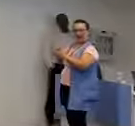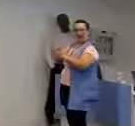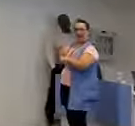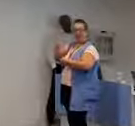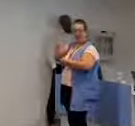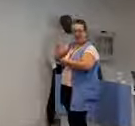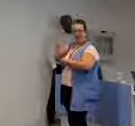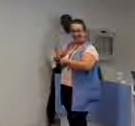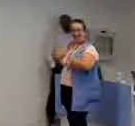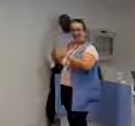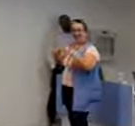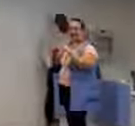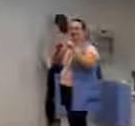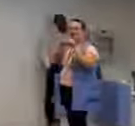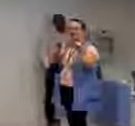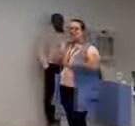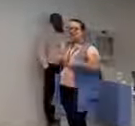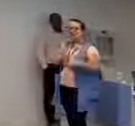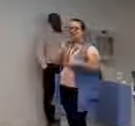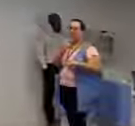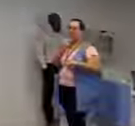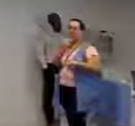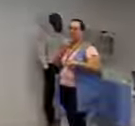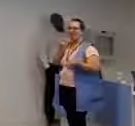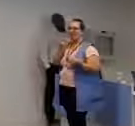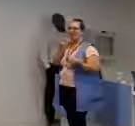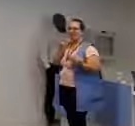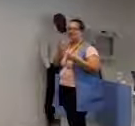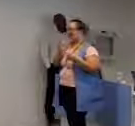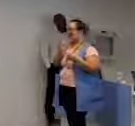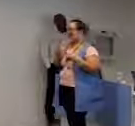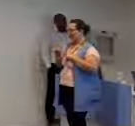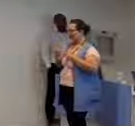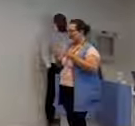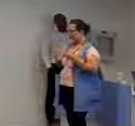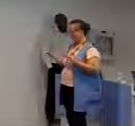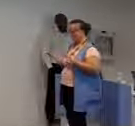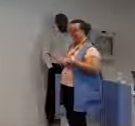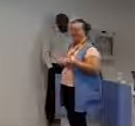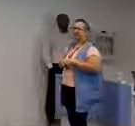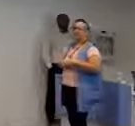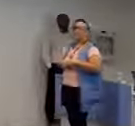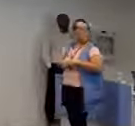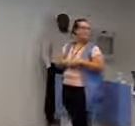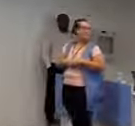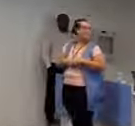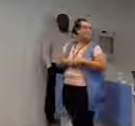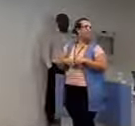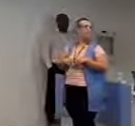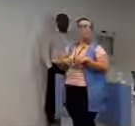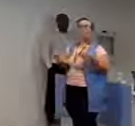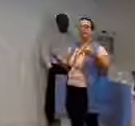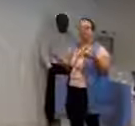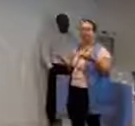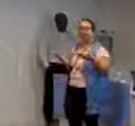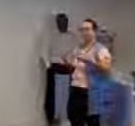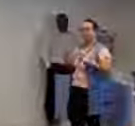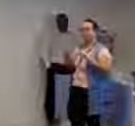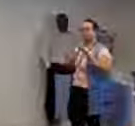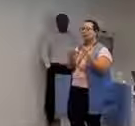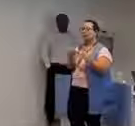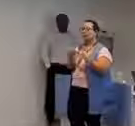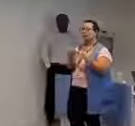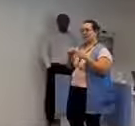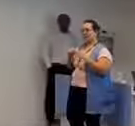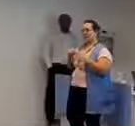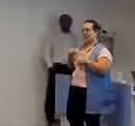fazendo com que ele ganhe produtividade. Ok? Muito bem. Então, como que funciona hoje no mercado? Ainda funciona assim, ó.